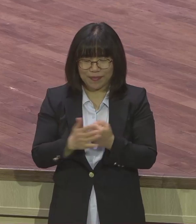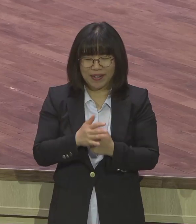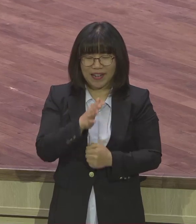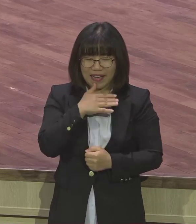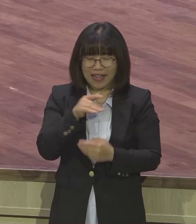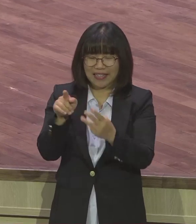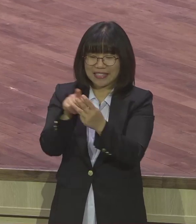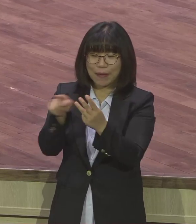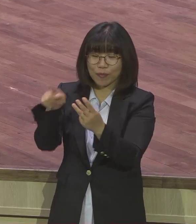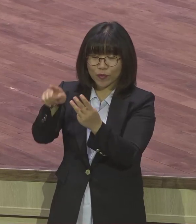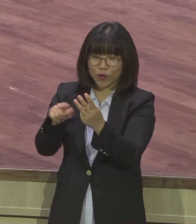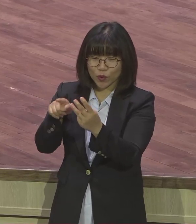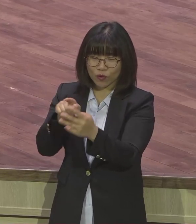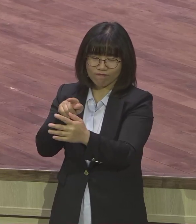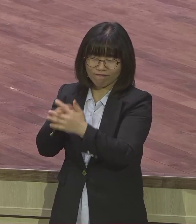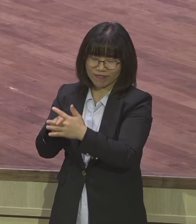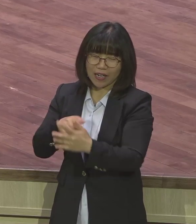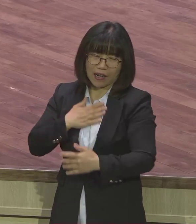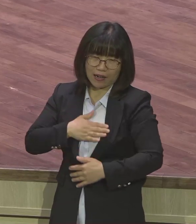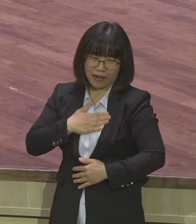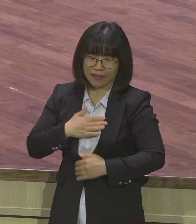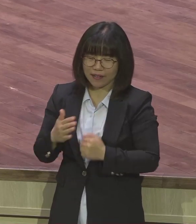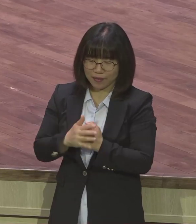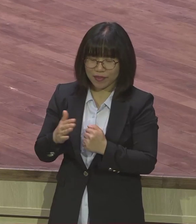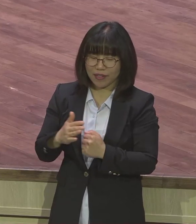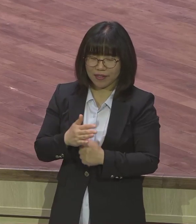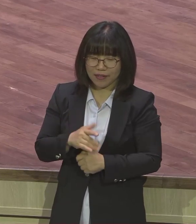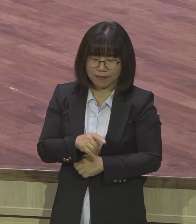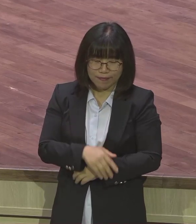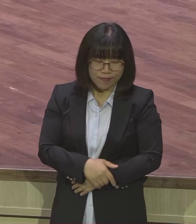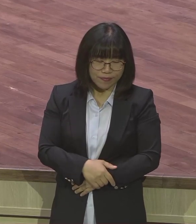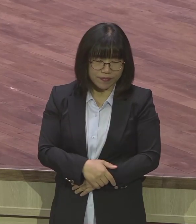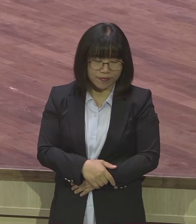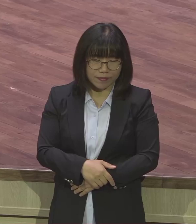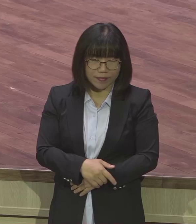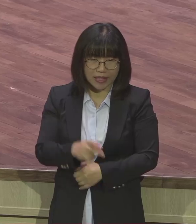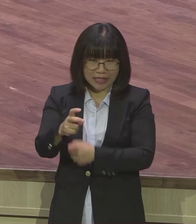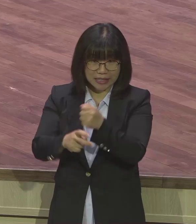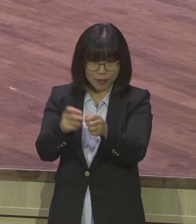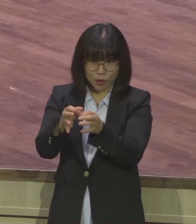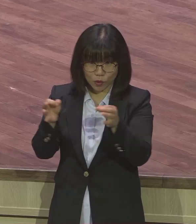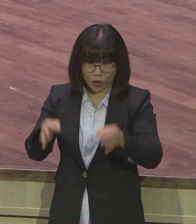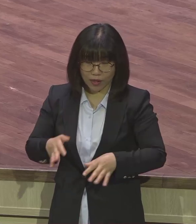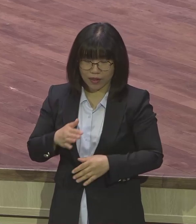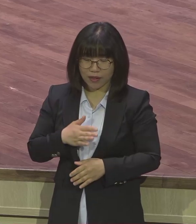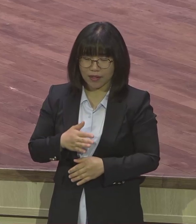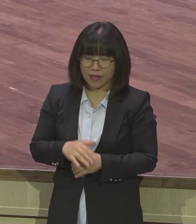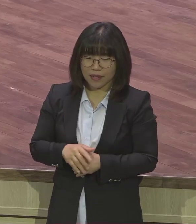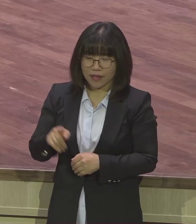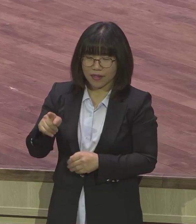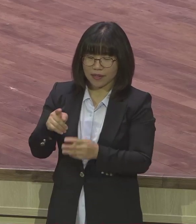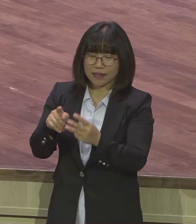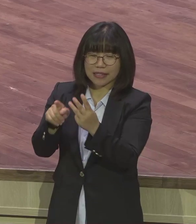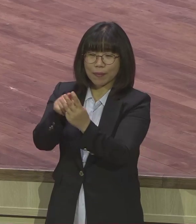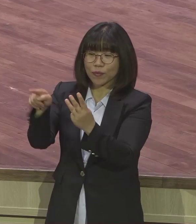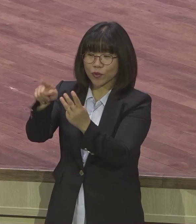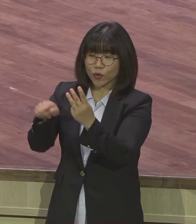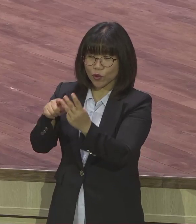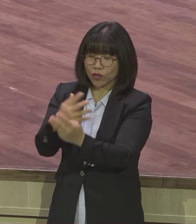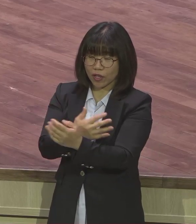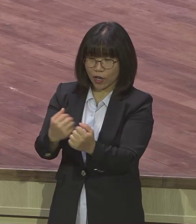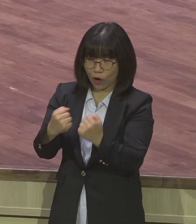사람 물질이 가난한 어떤 사람인지 봐왔잖아요. 뭐 아이 구하라 내가 줄게 그래야 말하지만은 건강하고 좋은